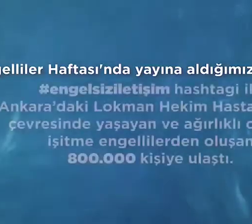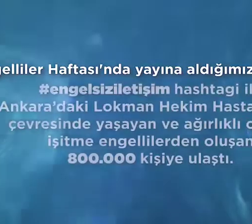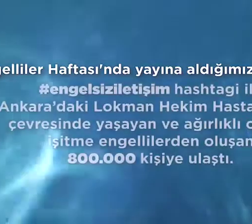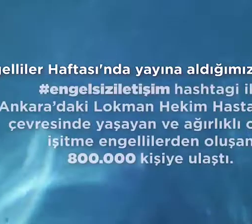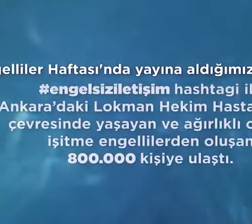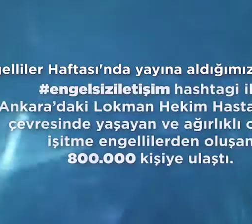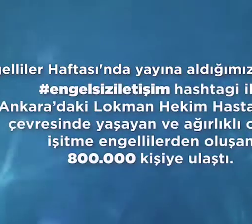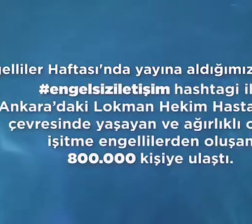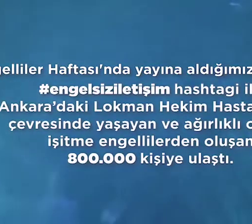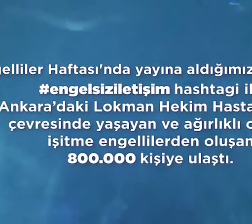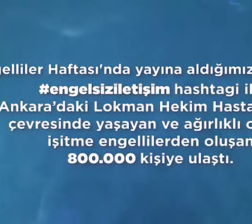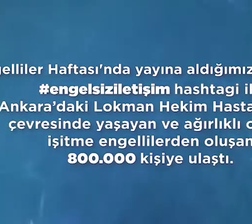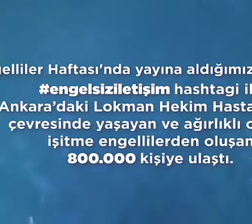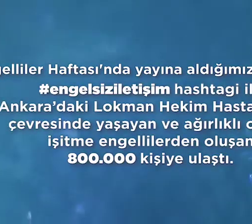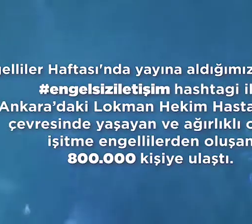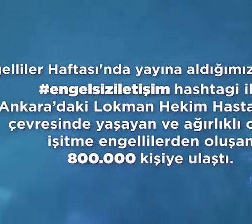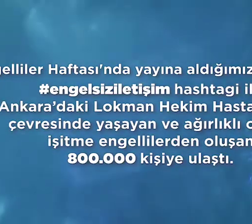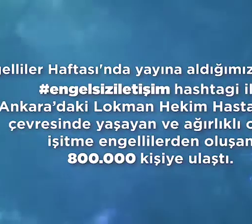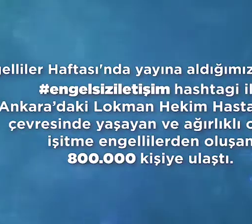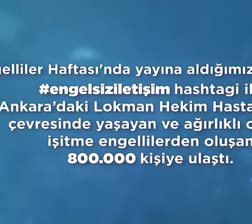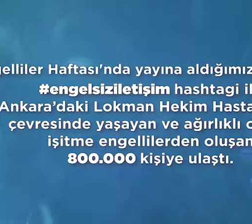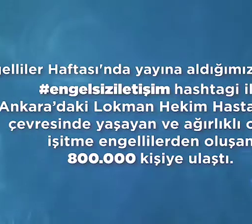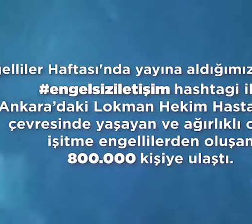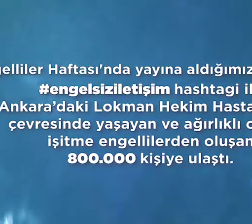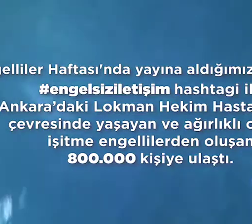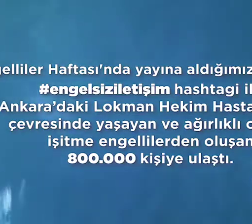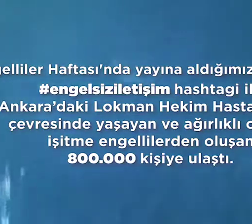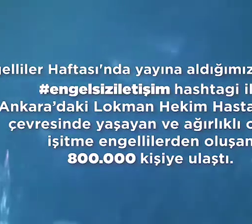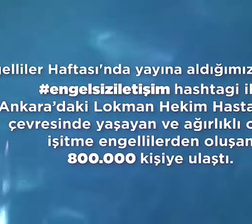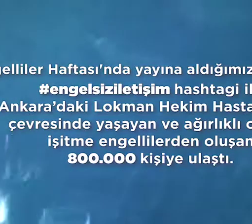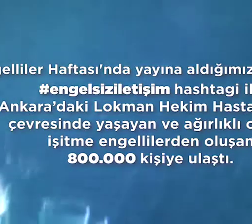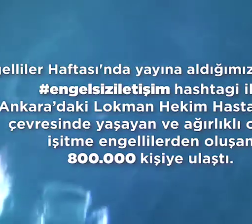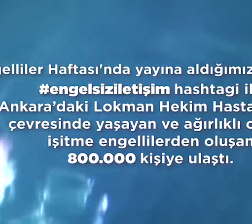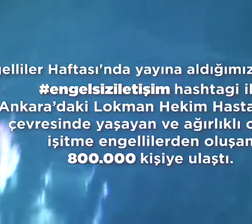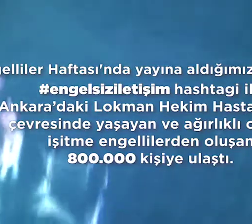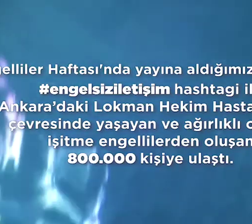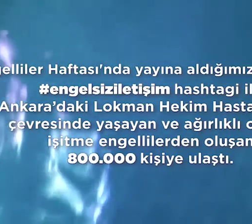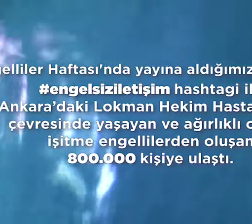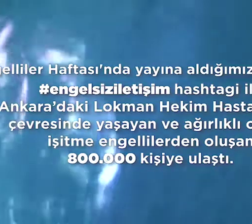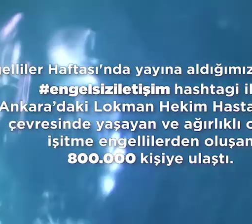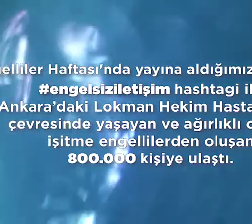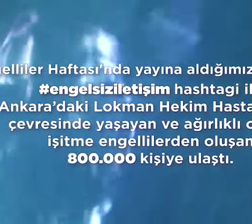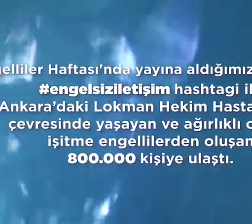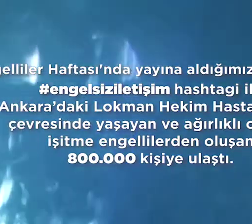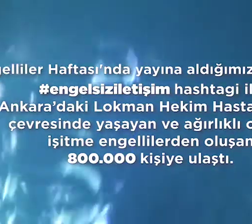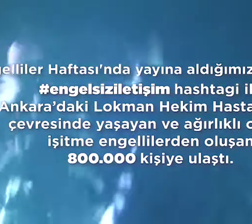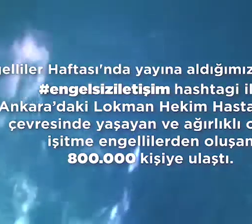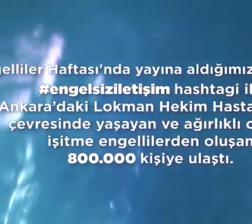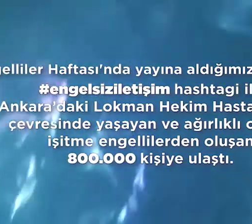Engelliler Haftası'nda yayına aldığımız videomuz engelsiz iletişim eşlikiyle Ankara'daki Lokman Hekim Hastaneleri çevresinde yaşayan ve ağırlıklı